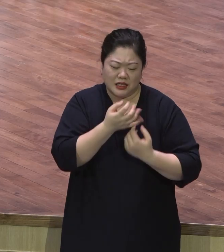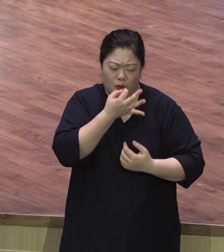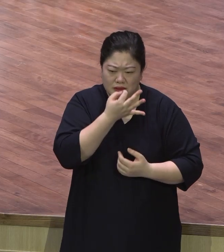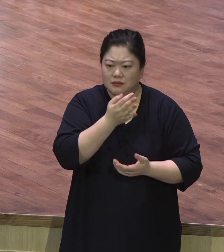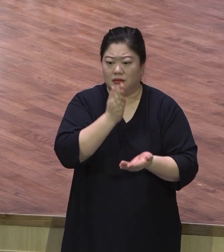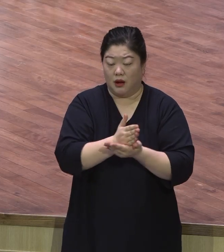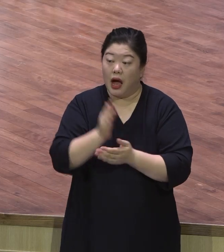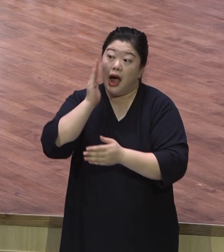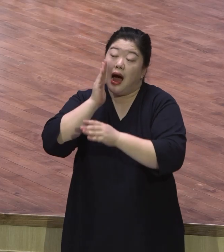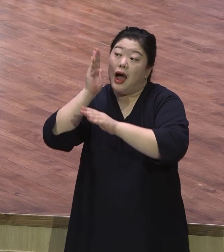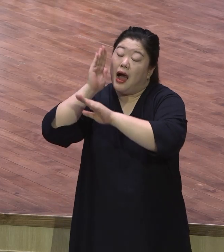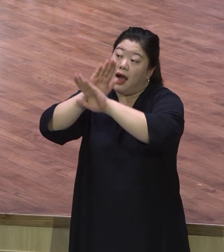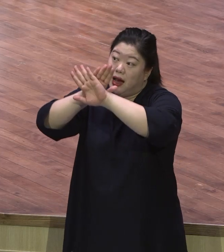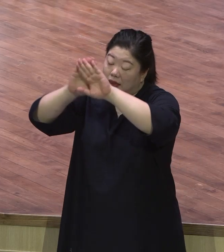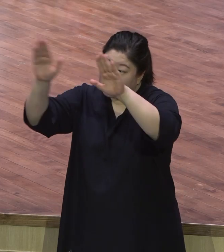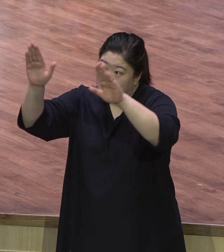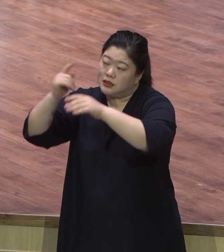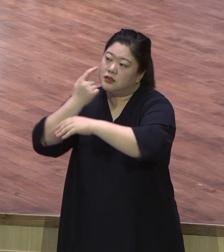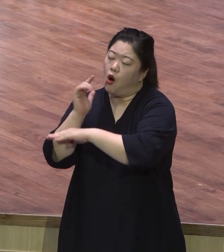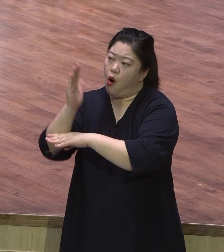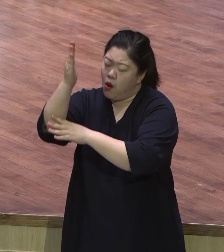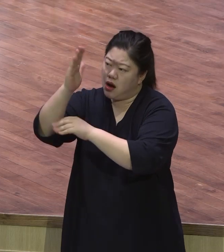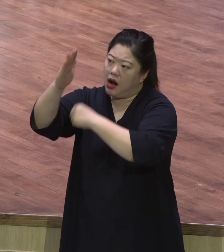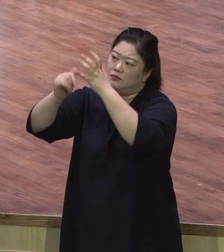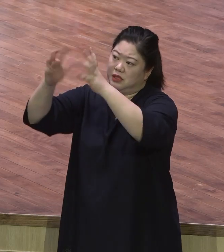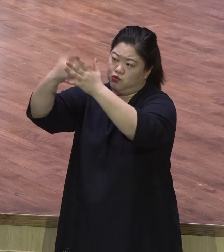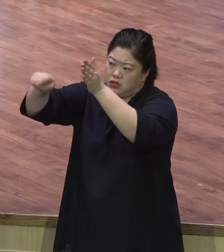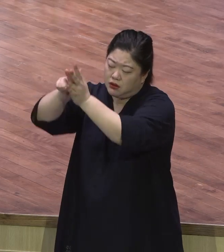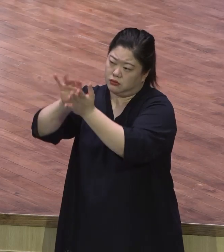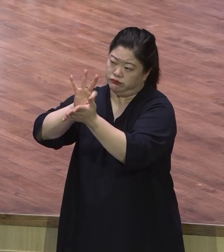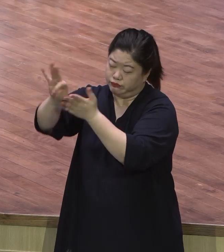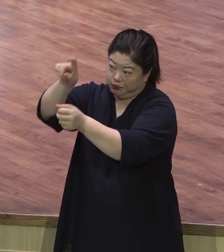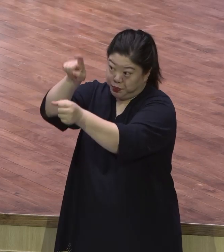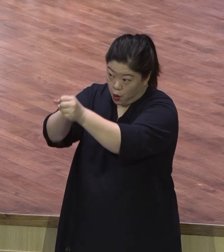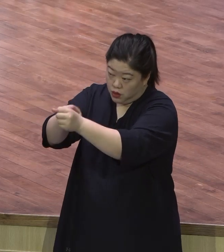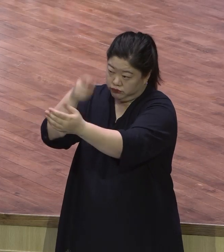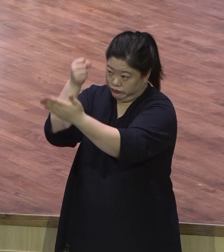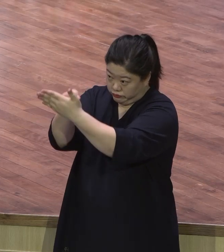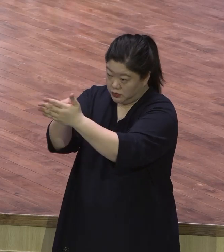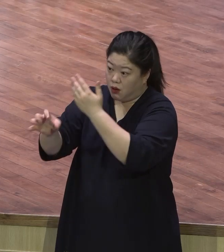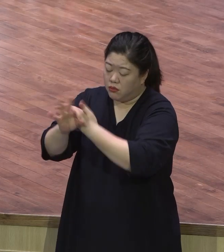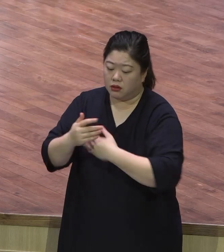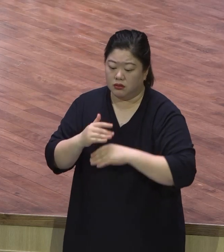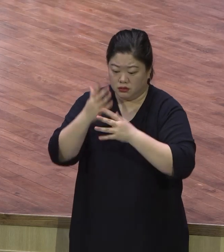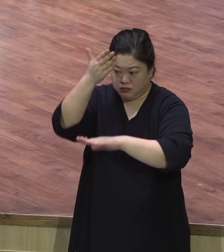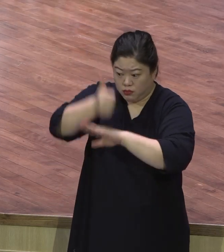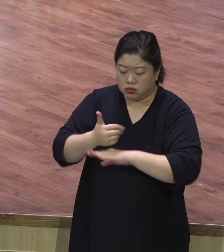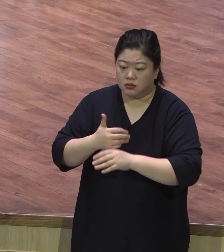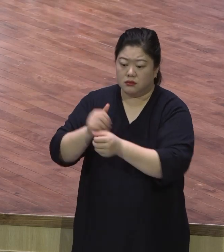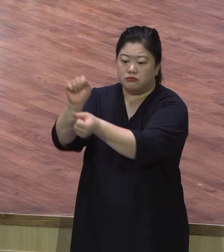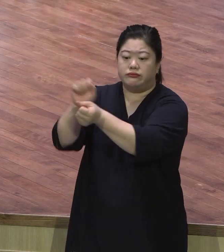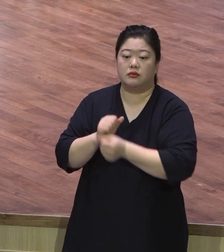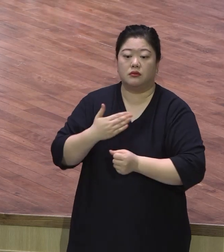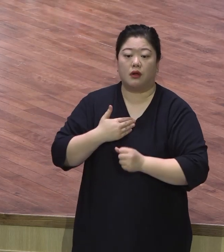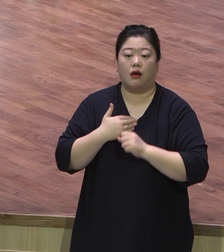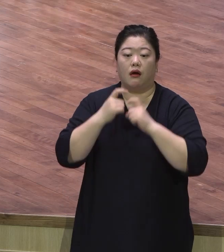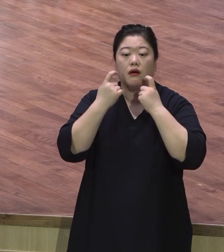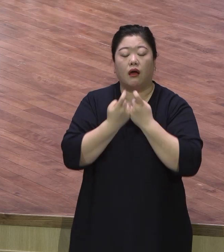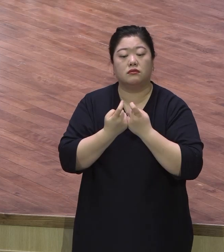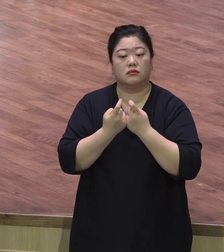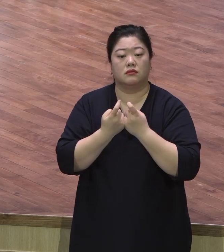너희 자신을 위한 것이다. 너희 자신을 위한 거야. 왜 보물을 땅에 쌓아두어서는 안 되느냐.